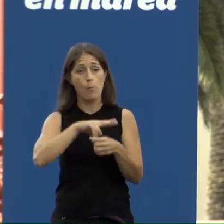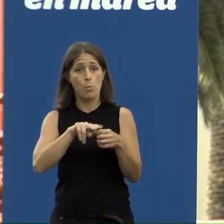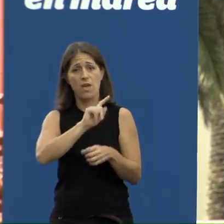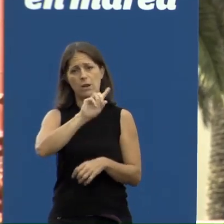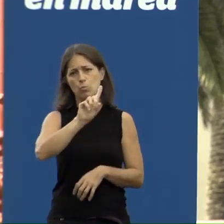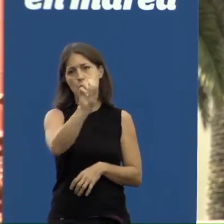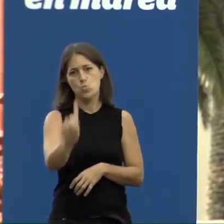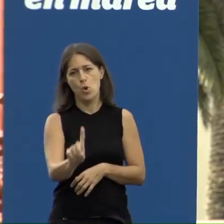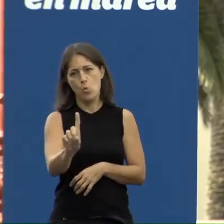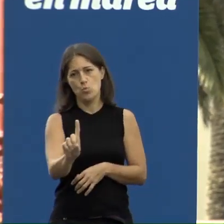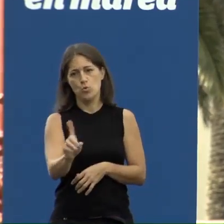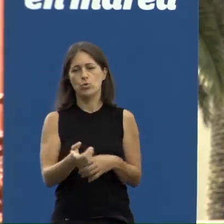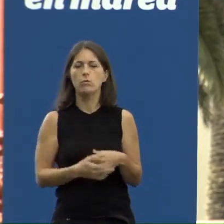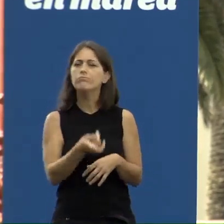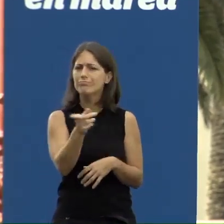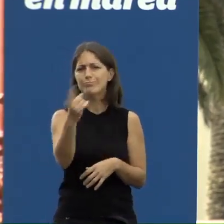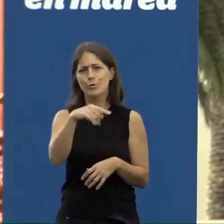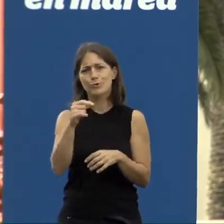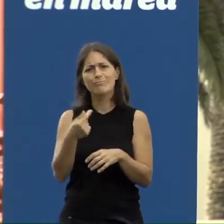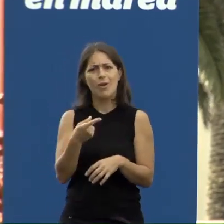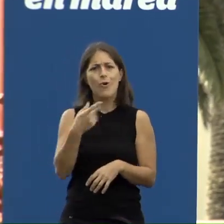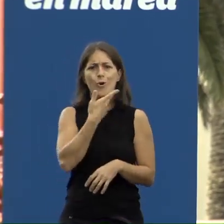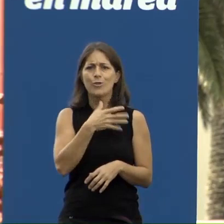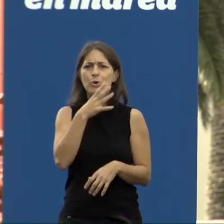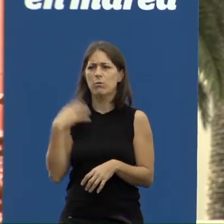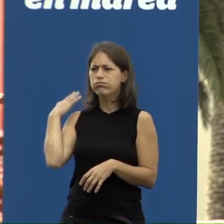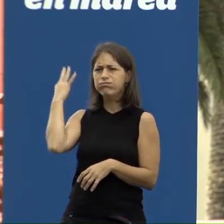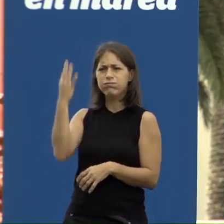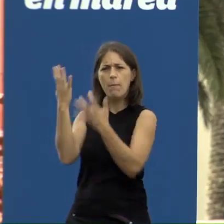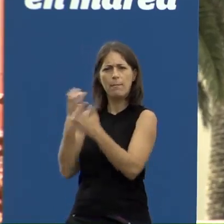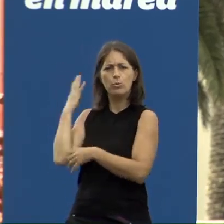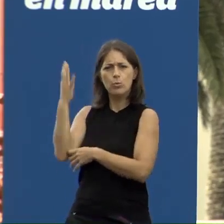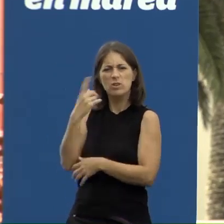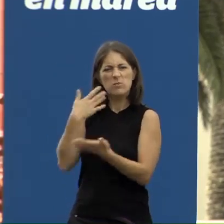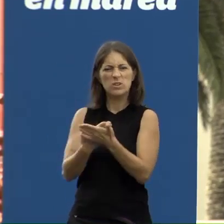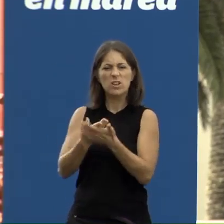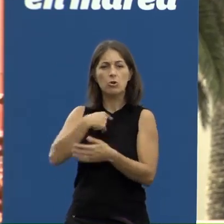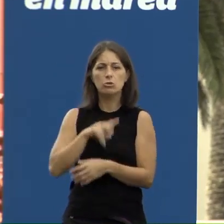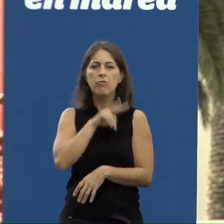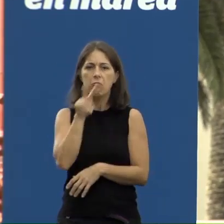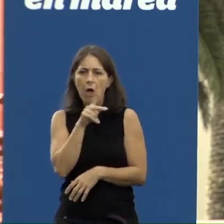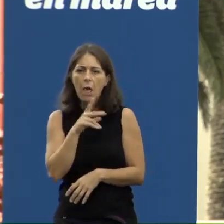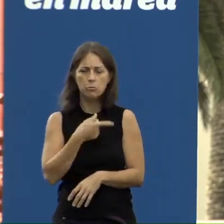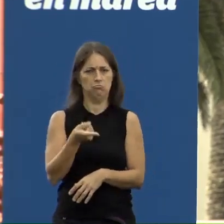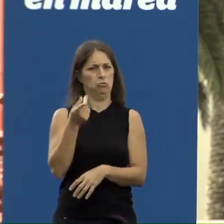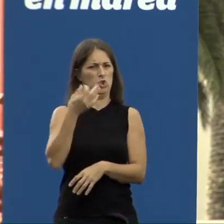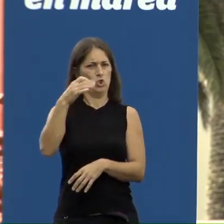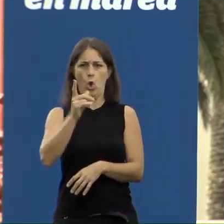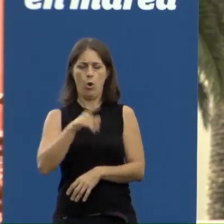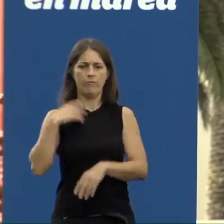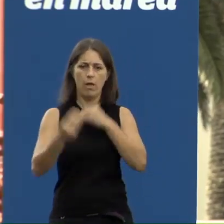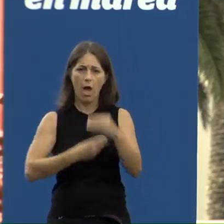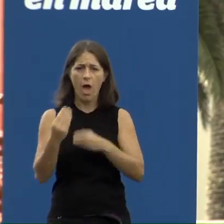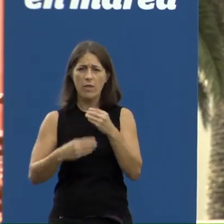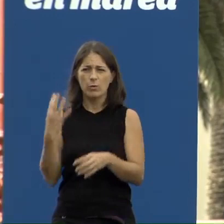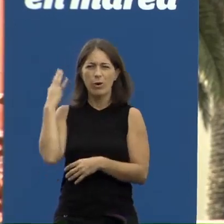Coruña. Coñecédelo porque leva 4 anos no Parlamento de Galicia demostrando que nós non só falamos, tamén facemos. Hai xente que leva 4